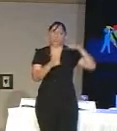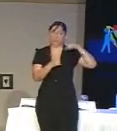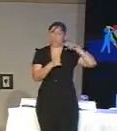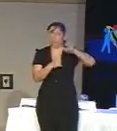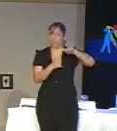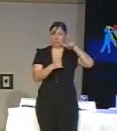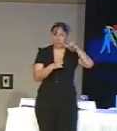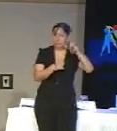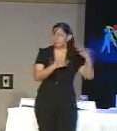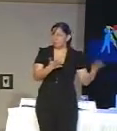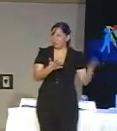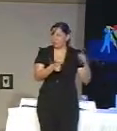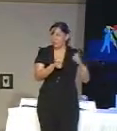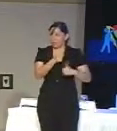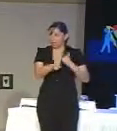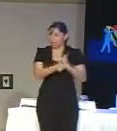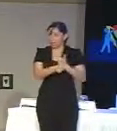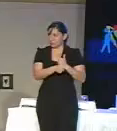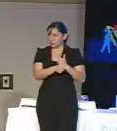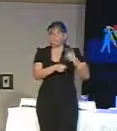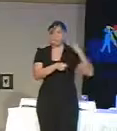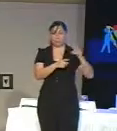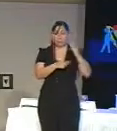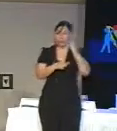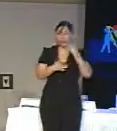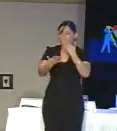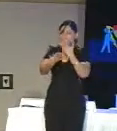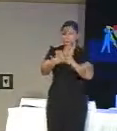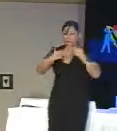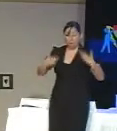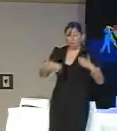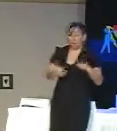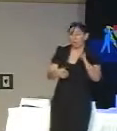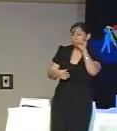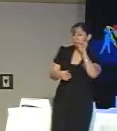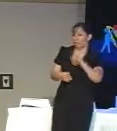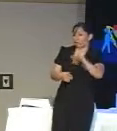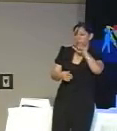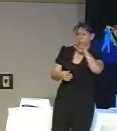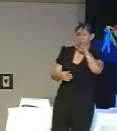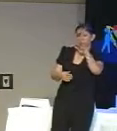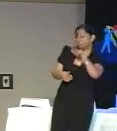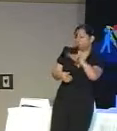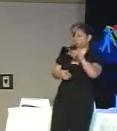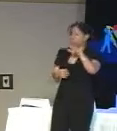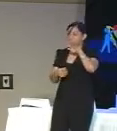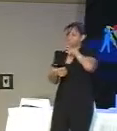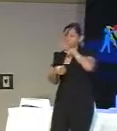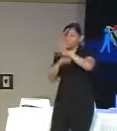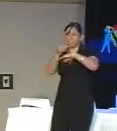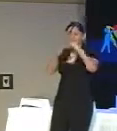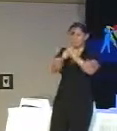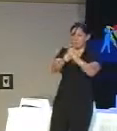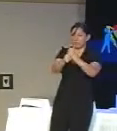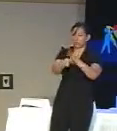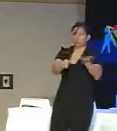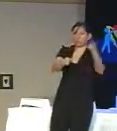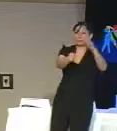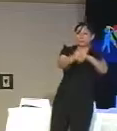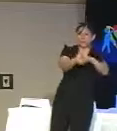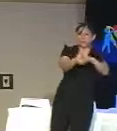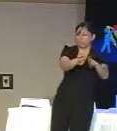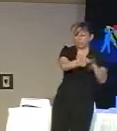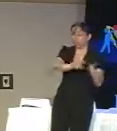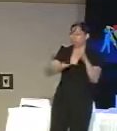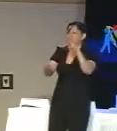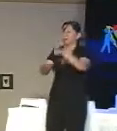Pero lo que estamos observando es que esta chica de 18 años que nos llega a nuestro hospital ya va por su